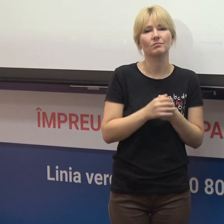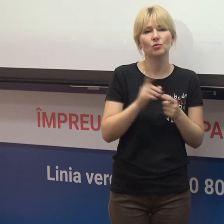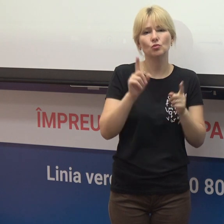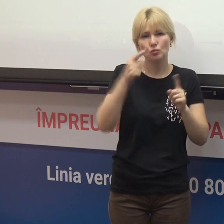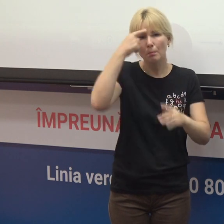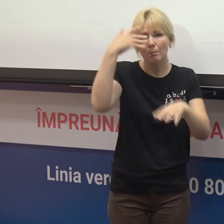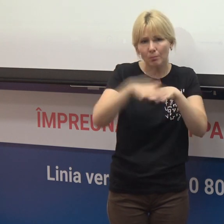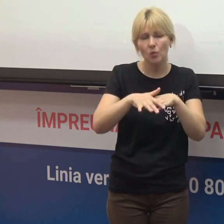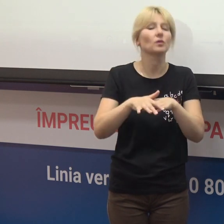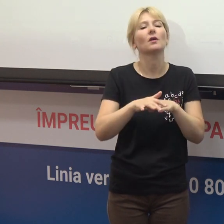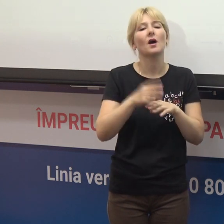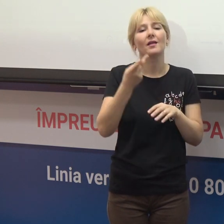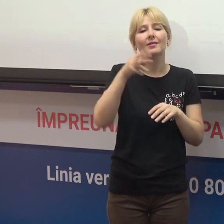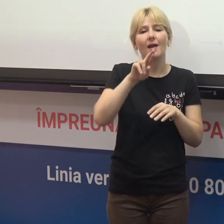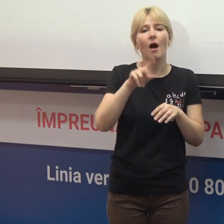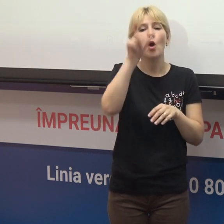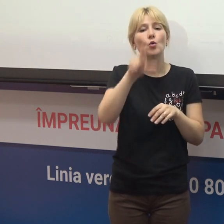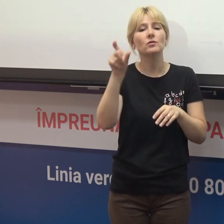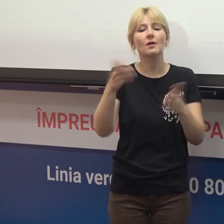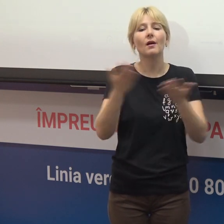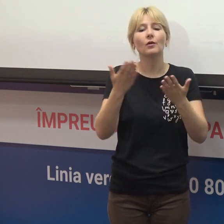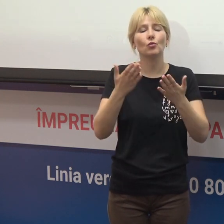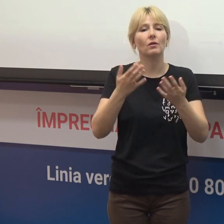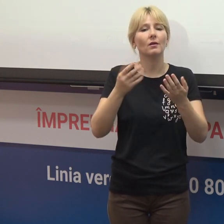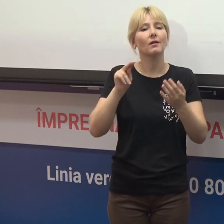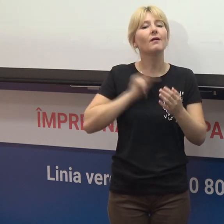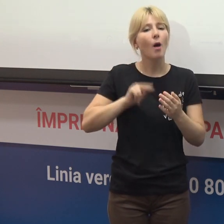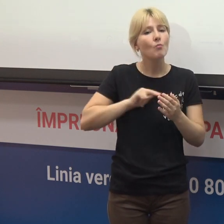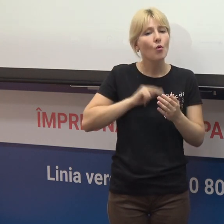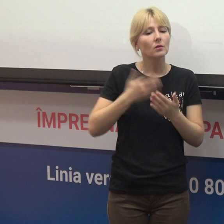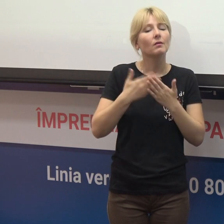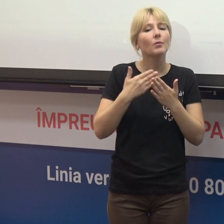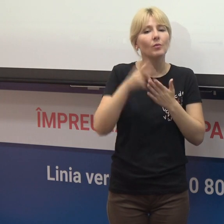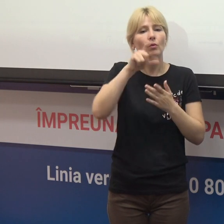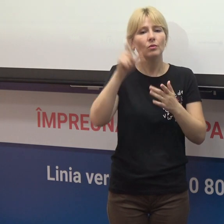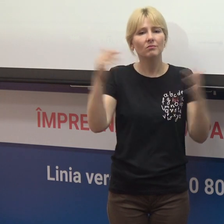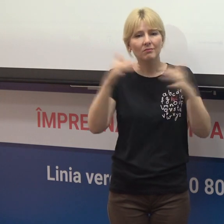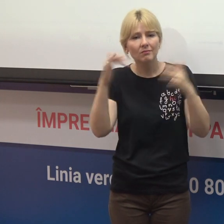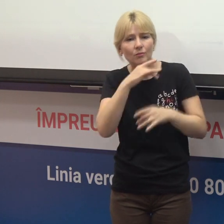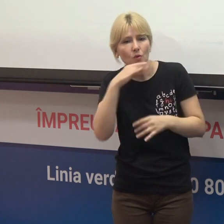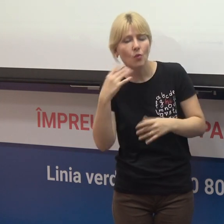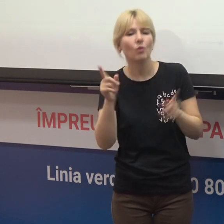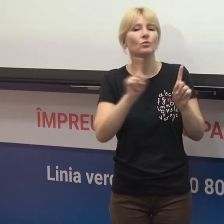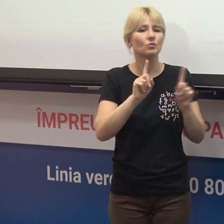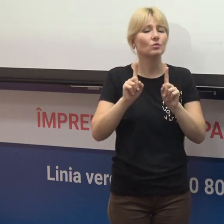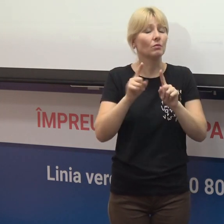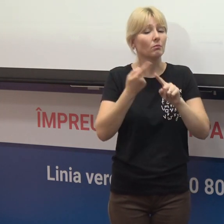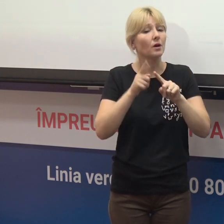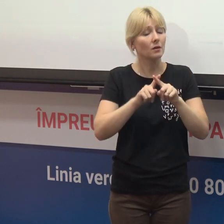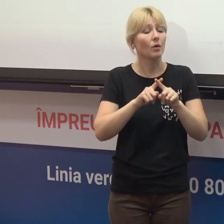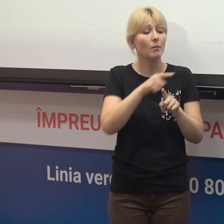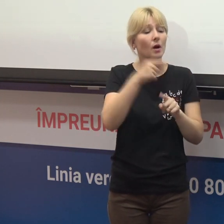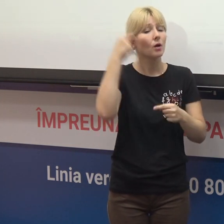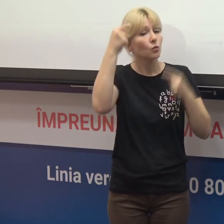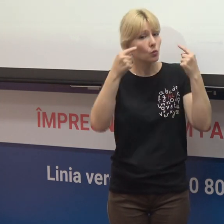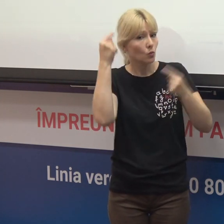condiționare, da? Pentru anumite categorii de angajați și nu excludem faptul că, vă zic,